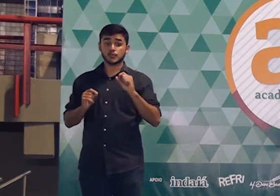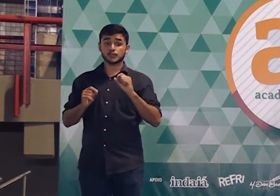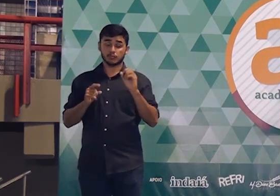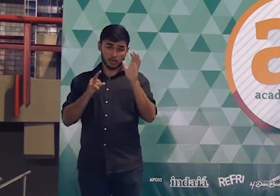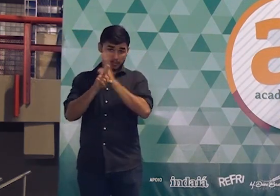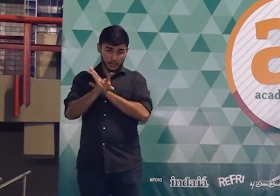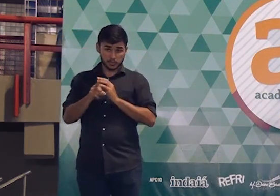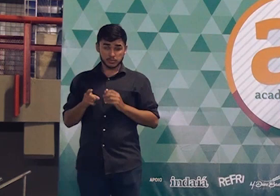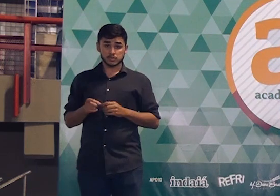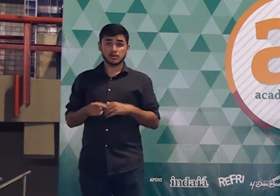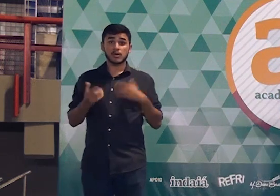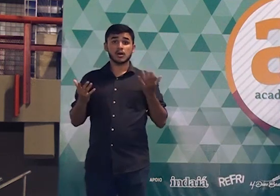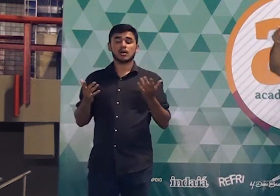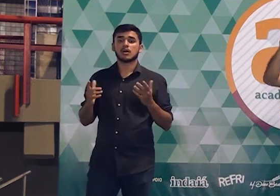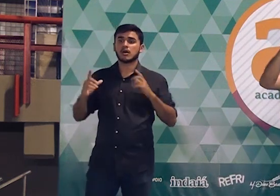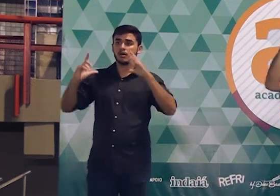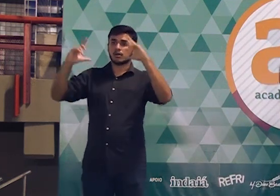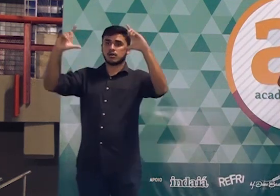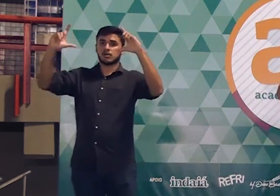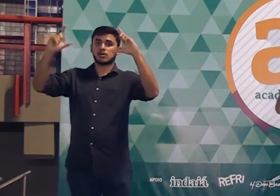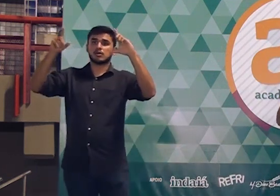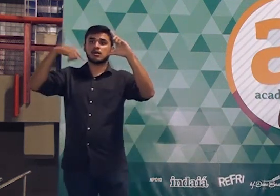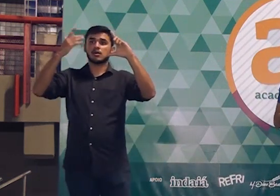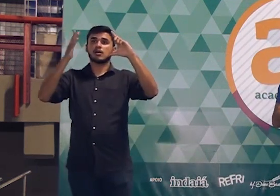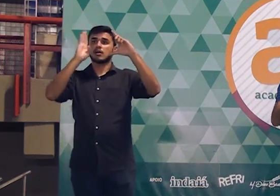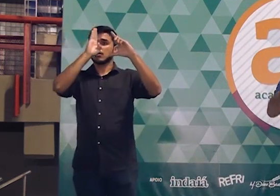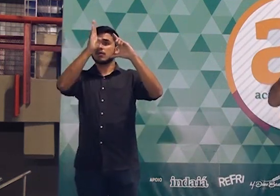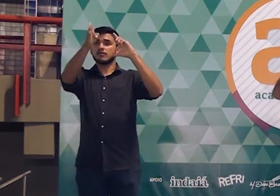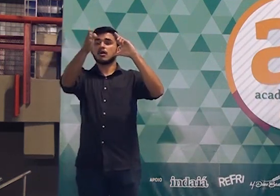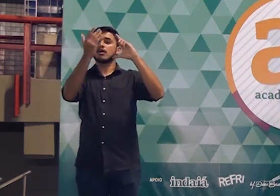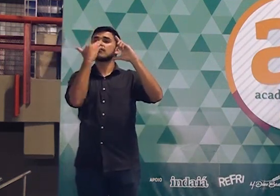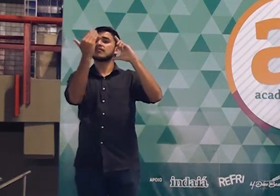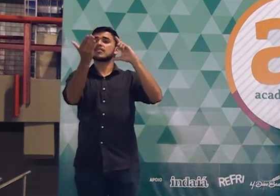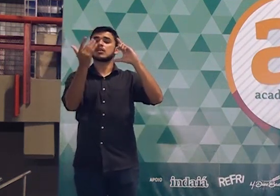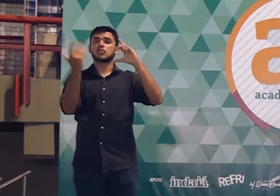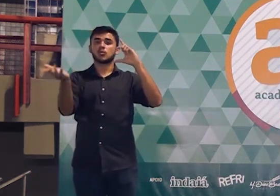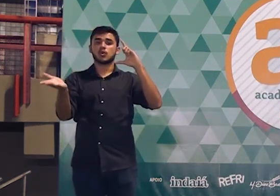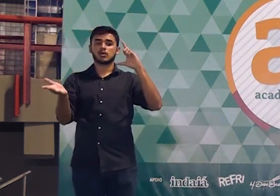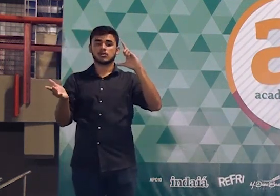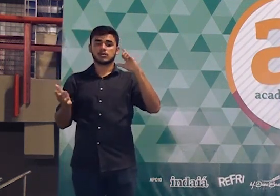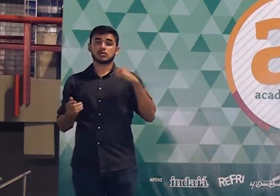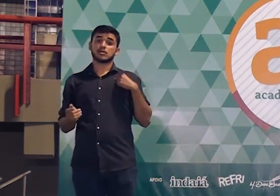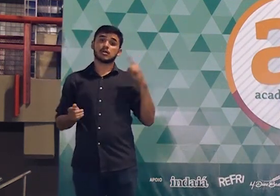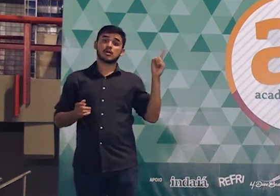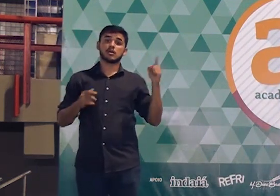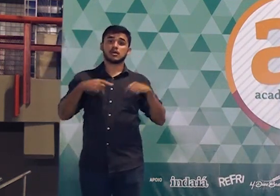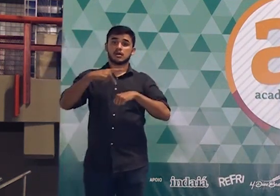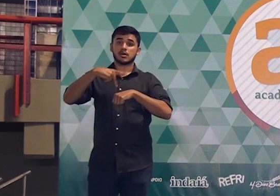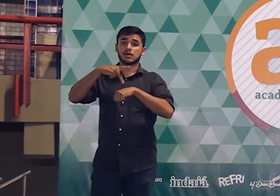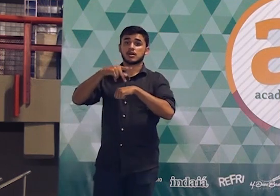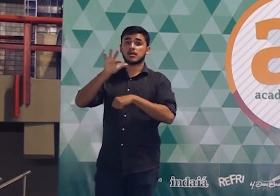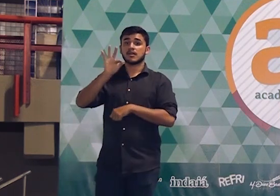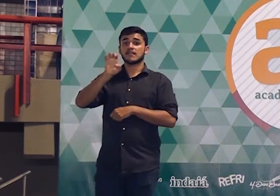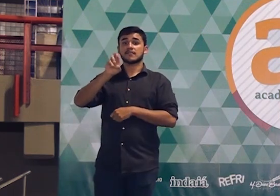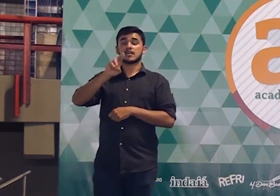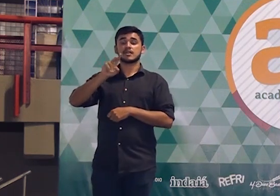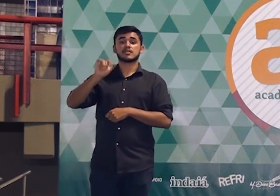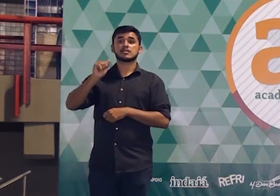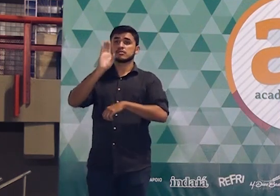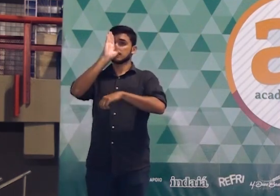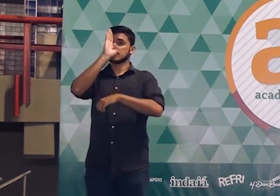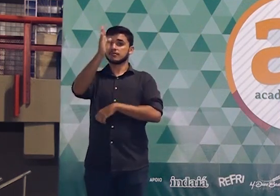pergunta. Para onde é virado o relógio do Big Ben? E para onde é virado o relógio da coluna da hora da Praça do